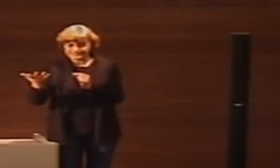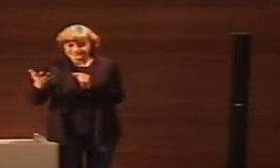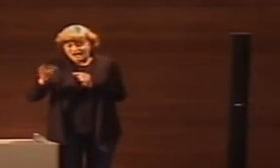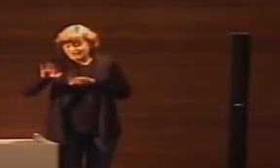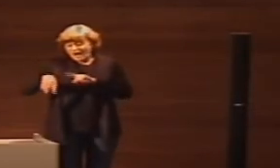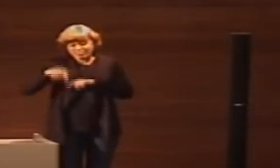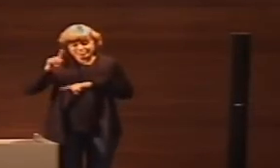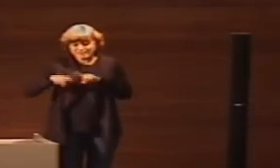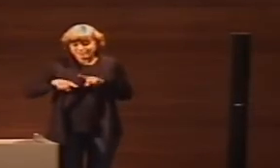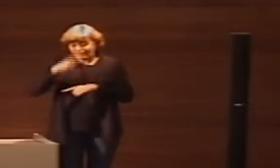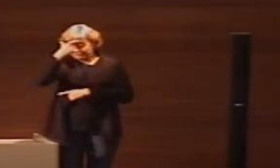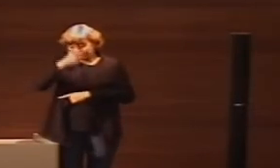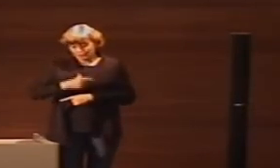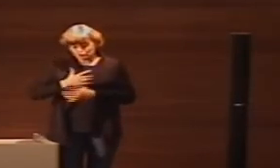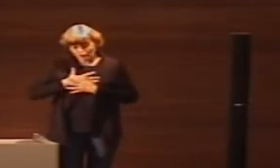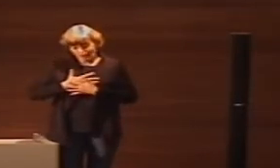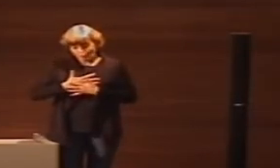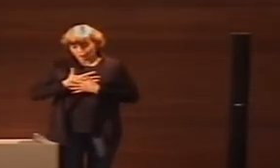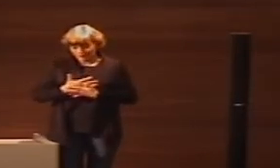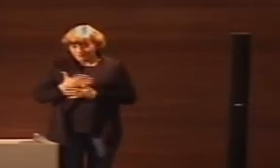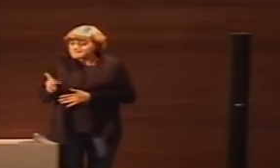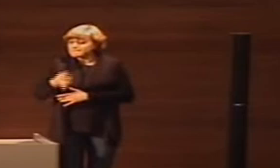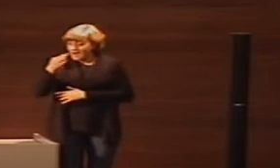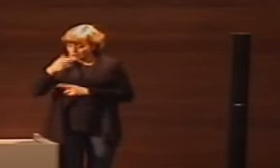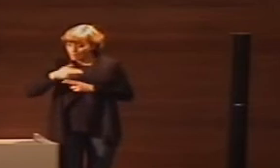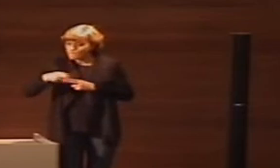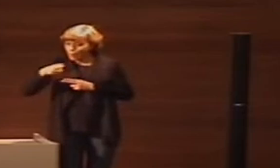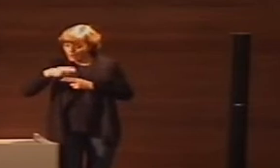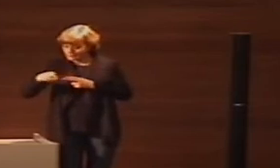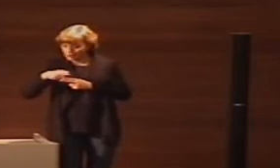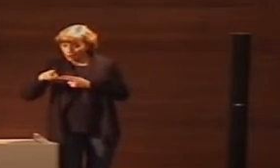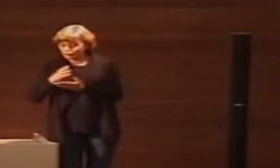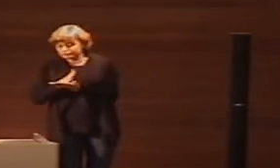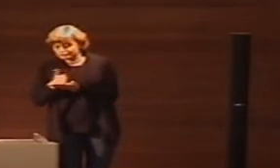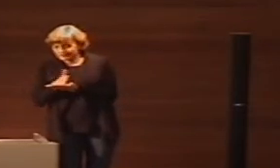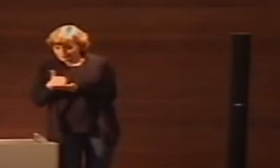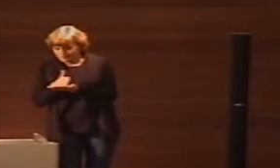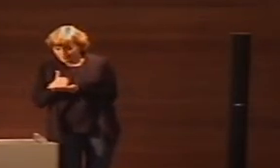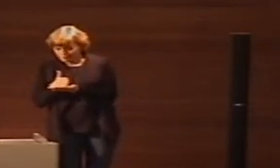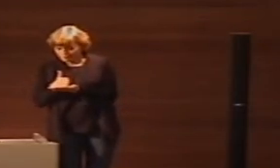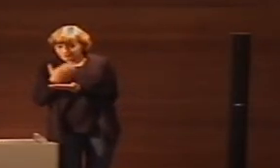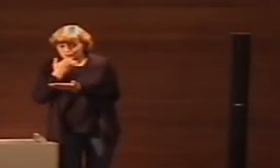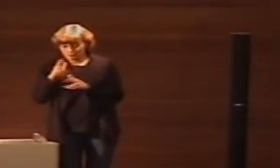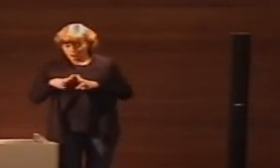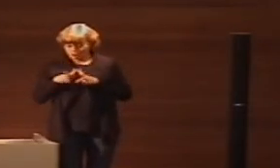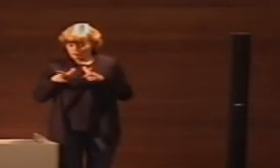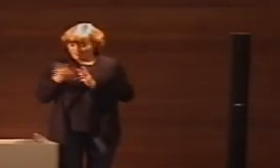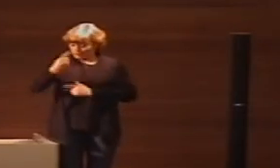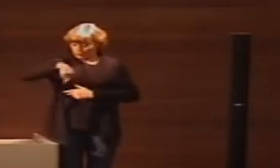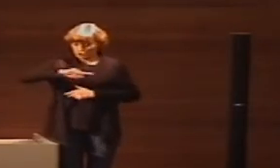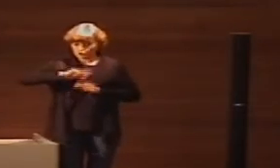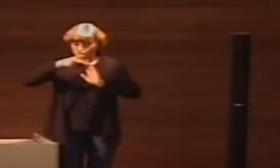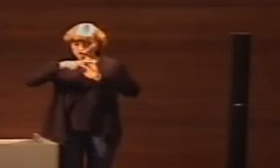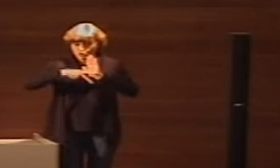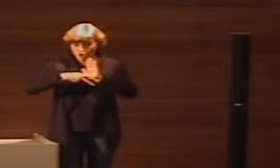depende totalmente de la voluntad política, efectivamente. Es curioso, en nuestra sociedad funcionan miles de normas, ¿no? Y las tenemos